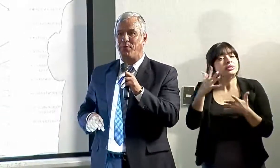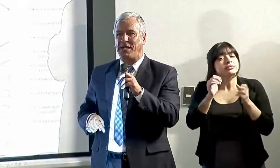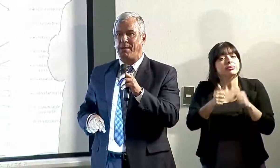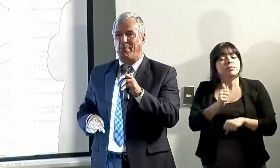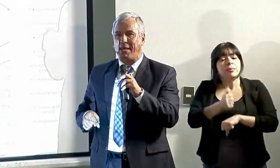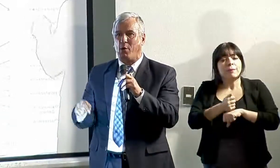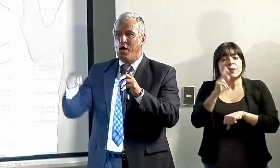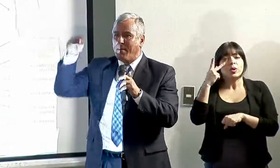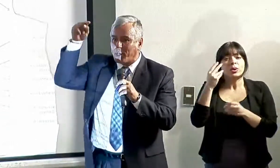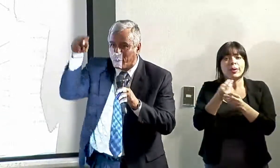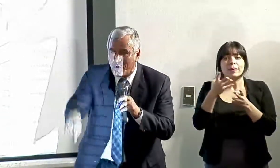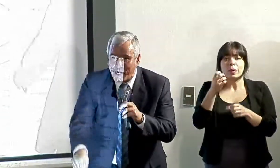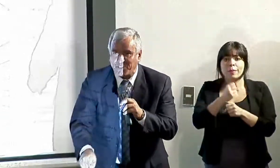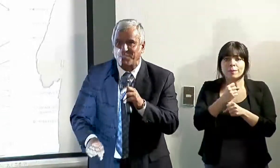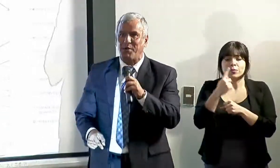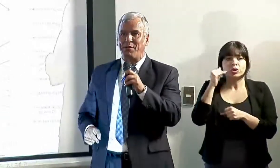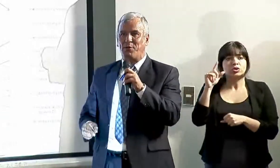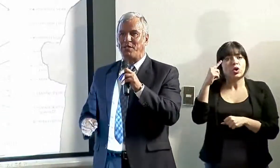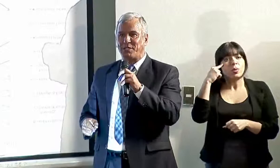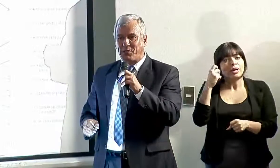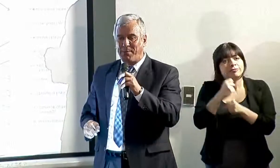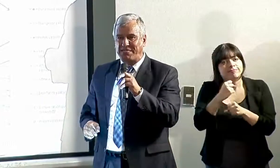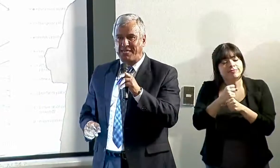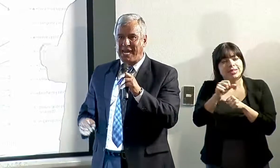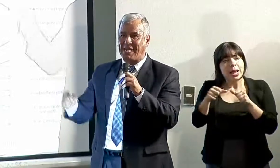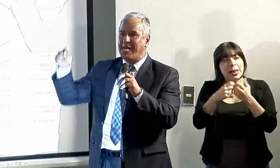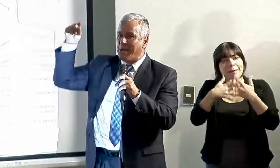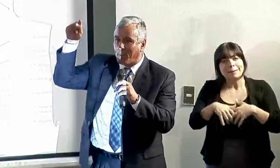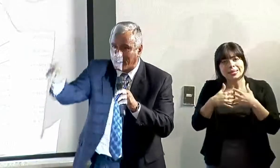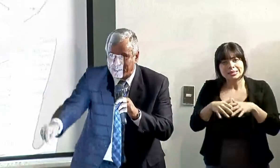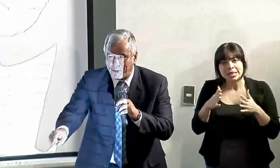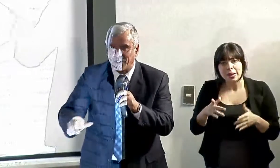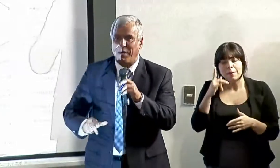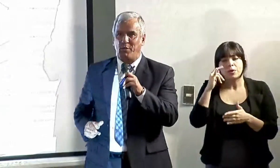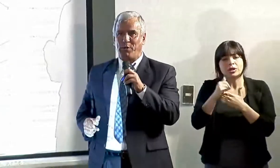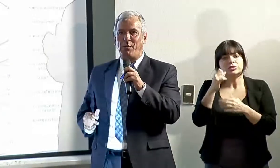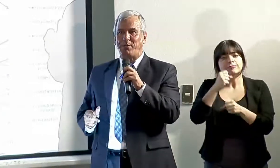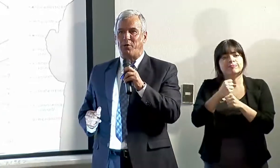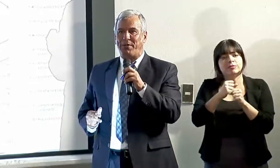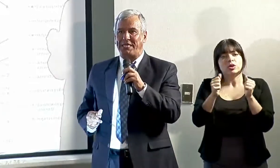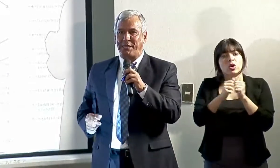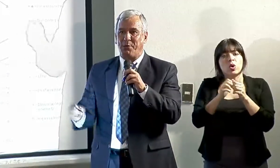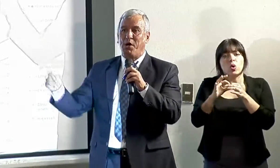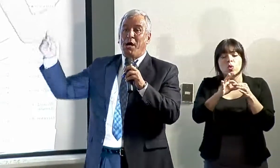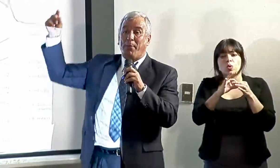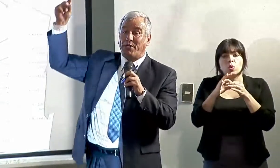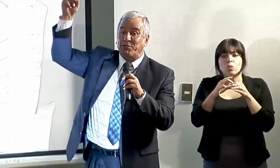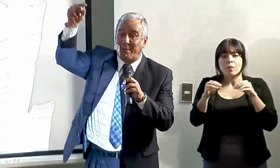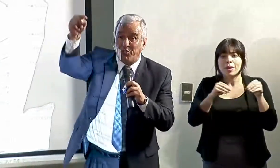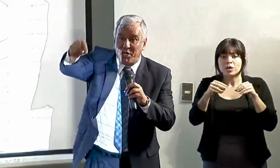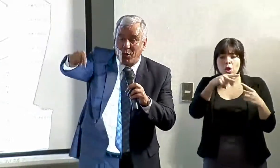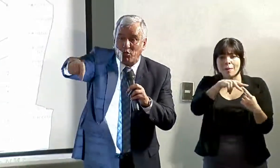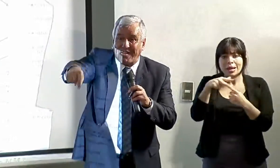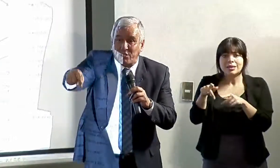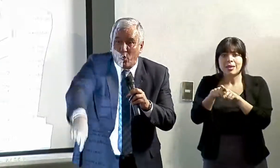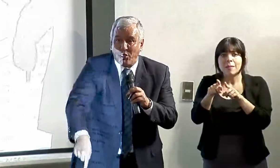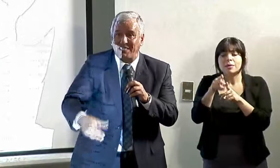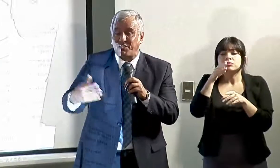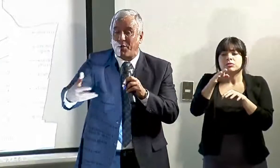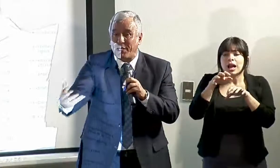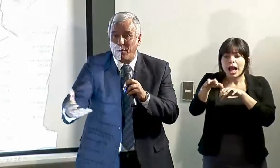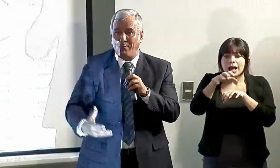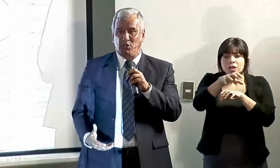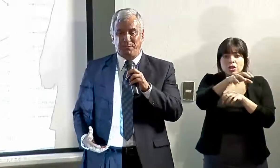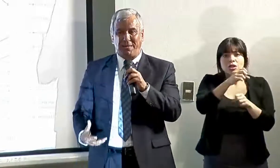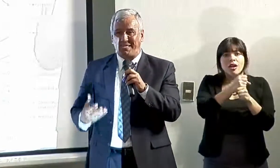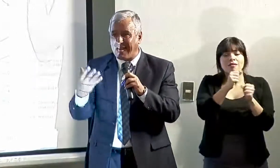política pública de empleo, por eso el gobierno está trabajando con el sector empresarial, por eso estamos trabajando con el movimiento cooperativo, por eso estamos yendo a los cantones